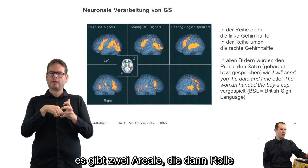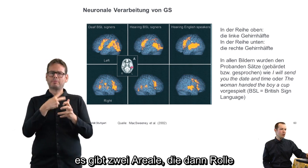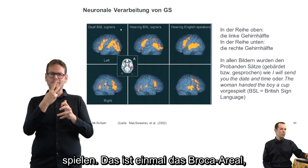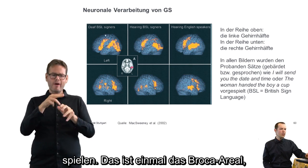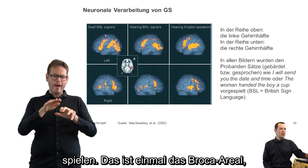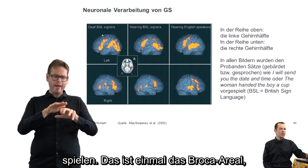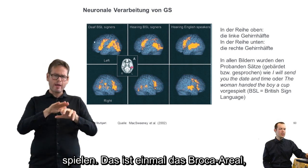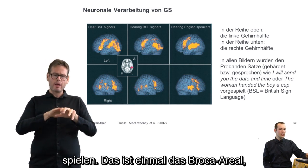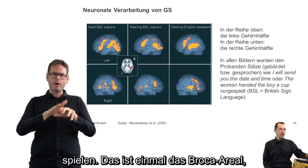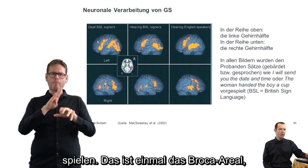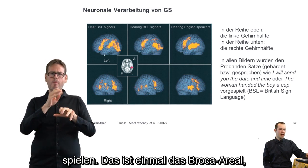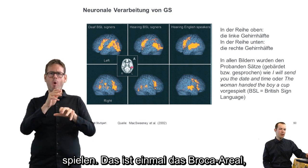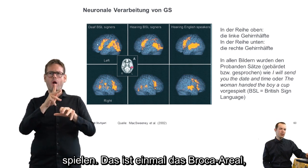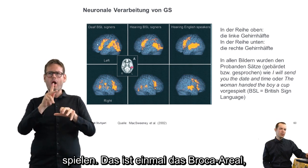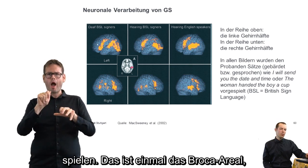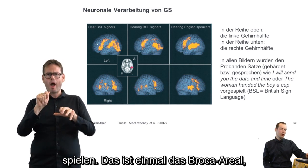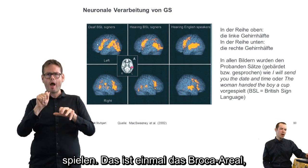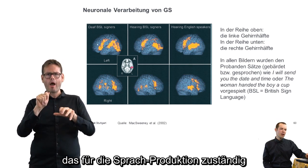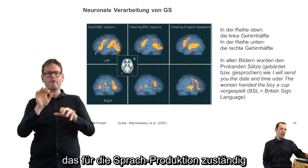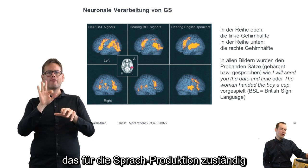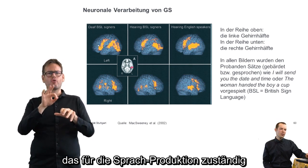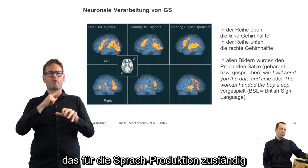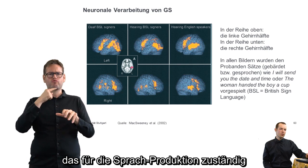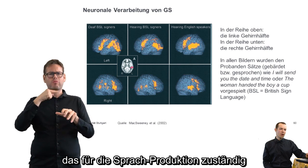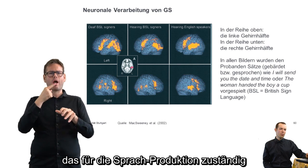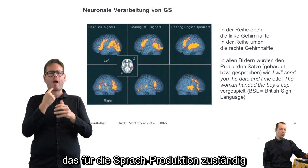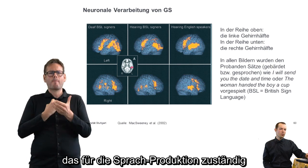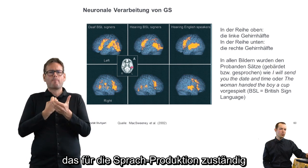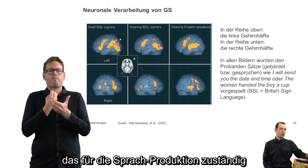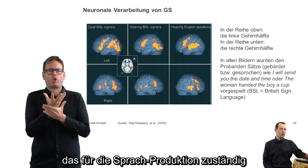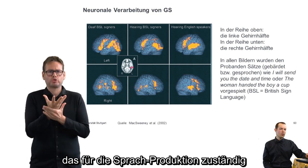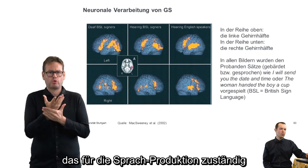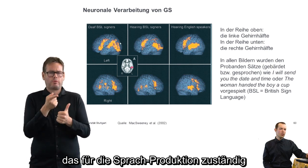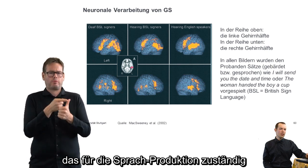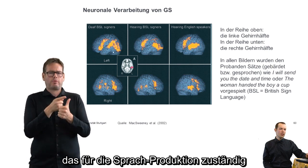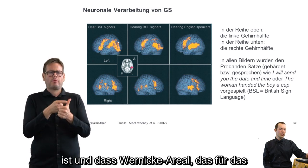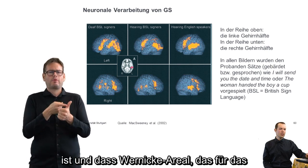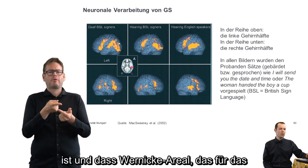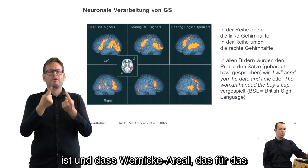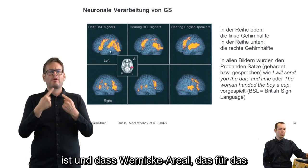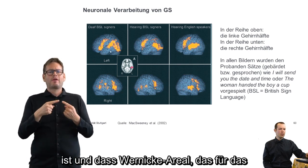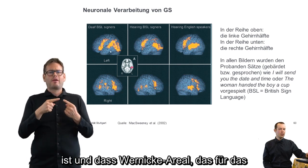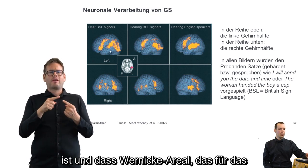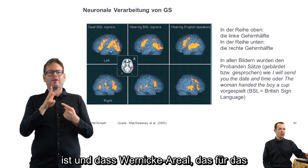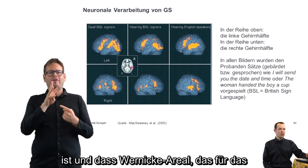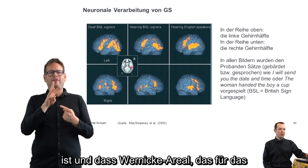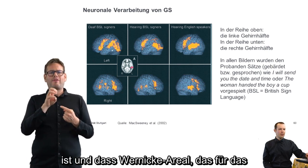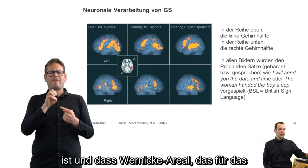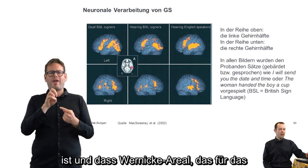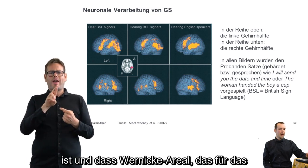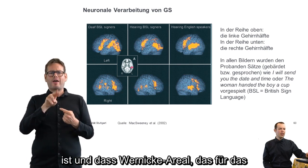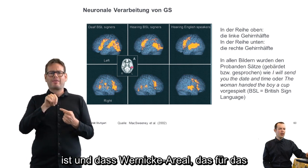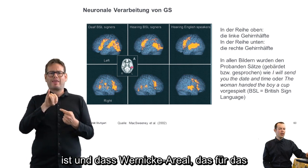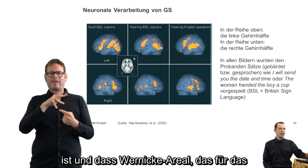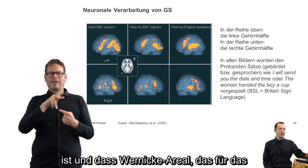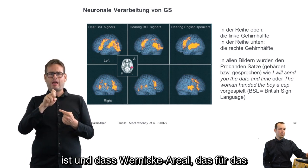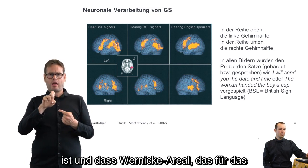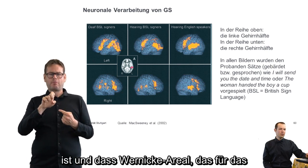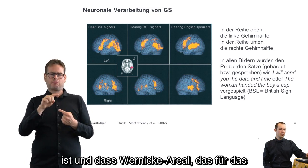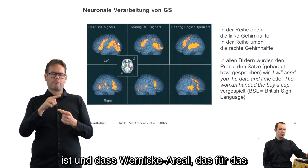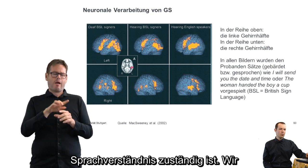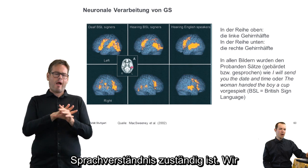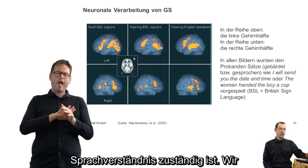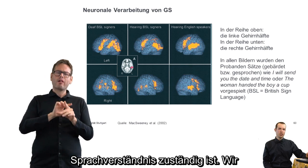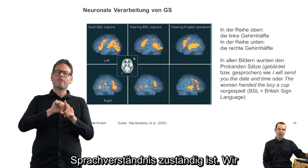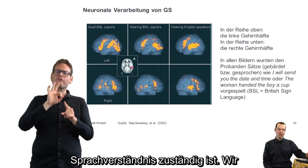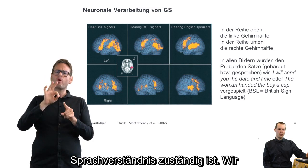dann eine Rolle spielen. Das ist einmal das Boka-Areal, das für die Sprachproduktion zuständig ist und das Wernicke-Areal, das